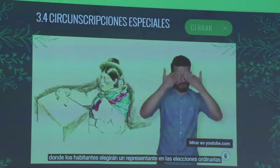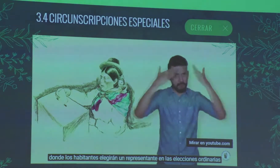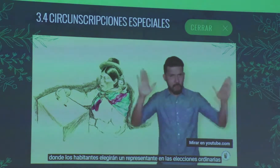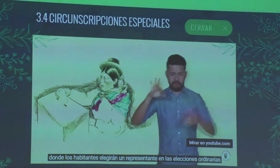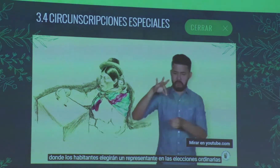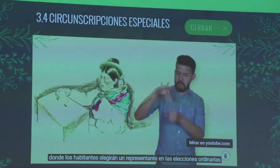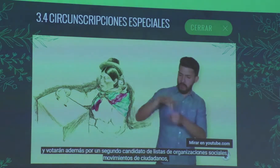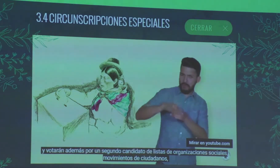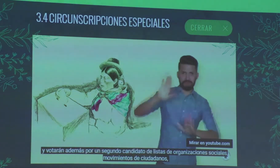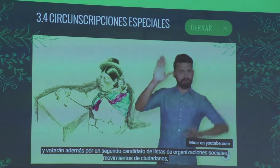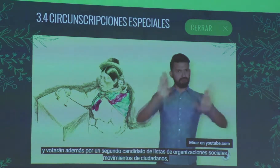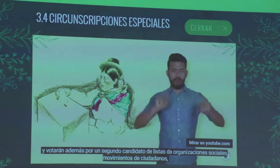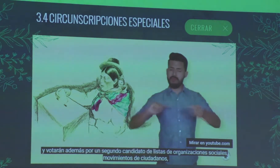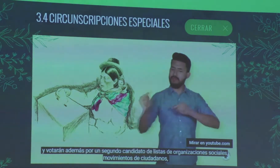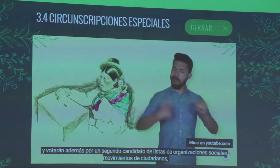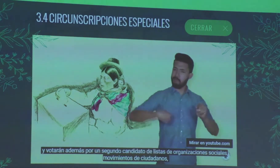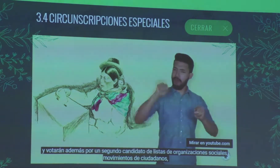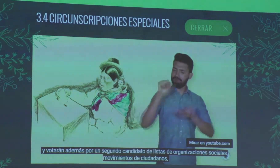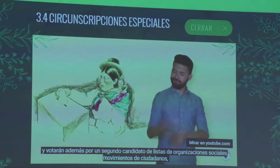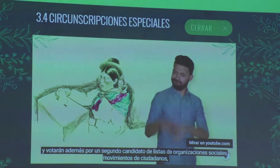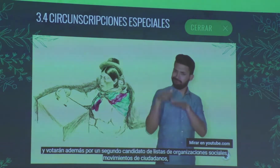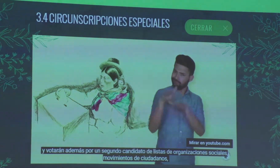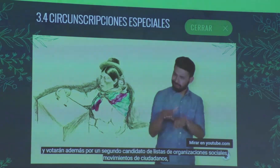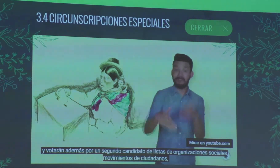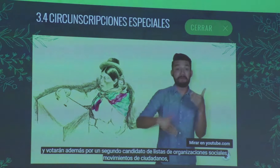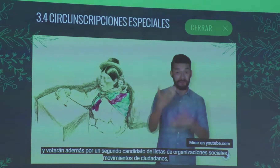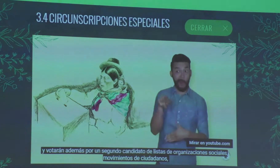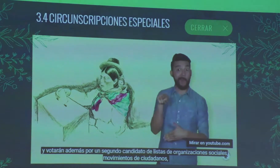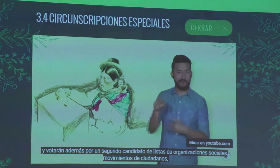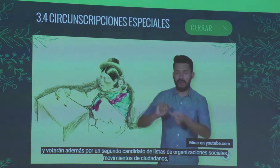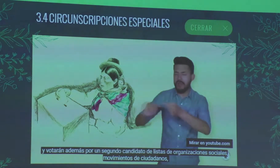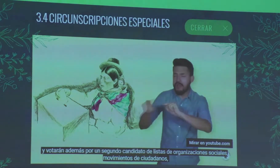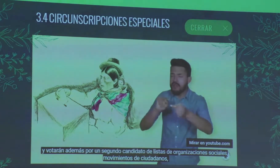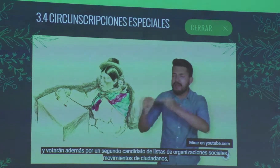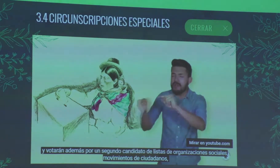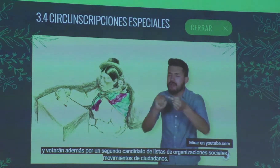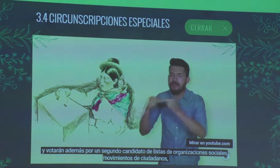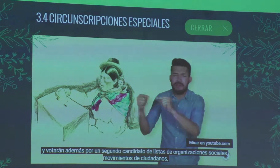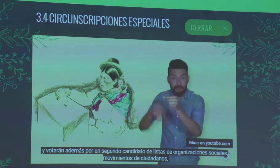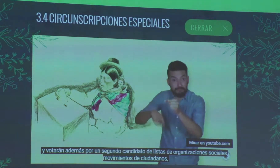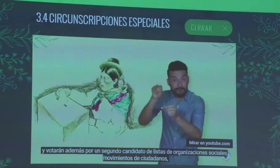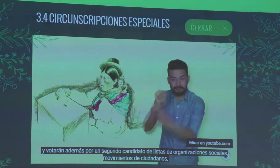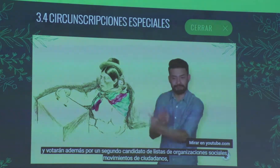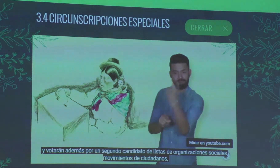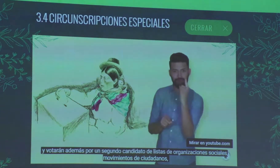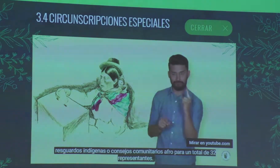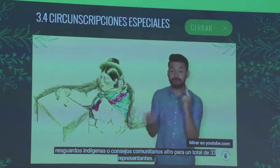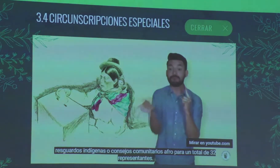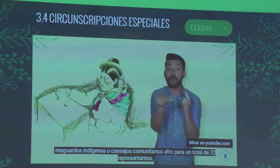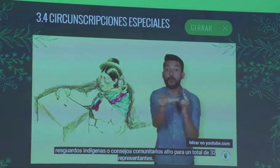elecciones ordinarias y votarán además por un segundo candidato de listas de organizaciones sociales, movimientos de